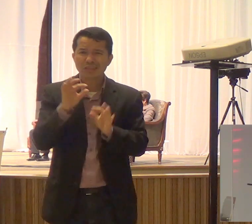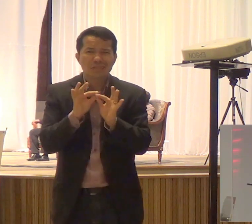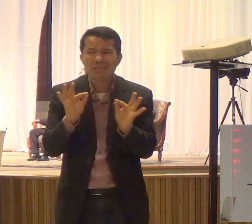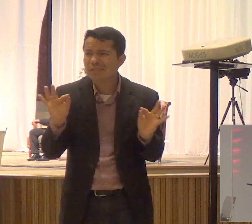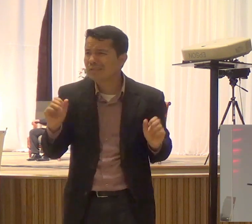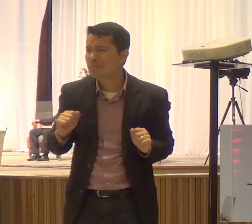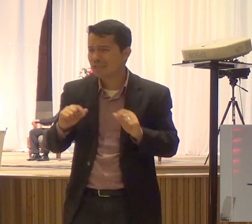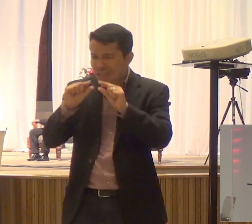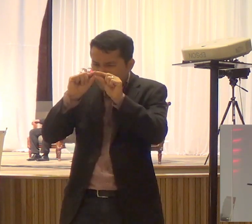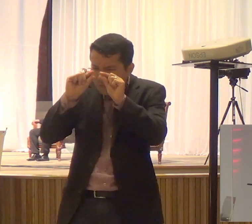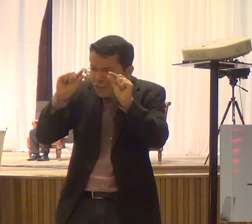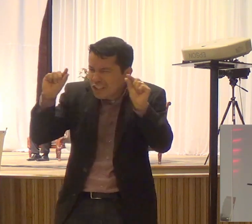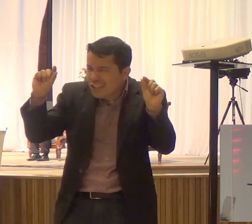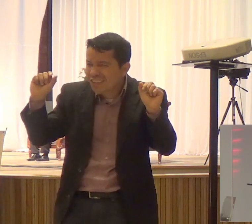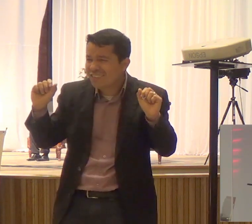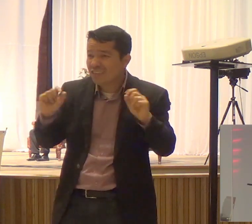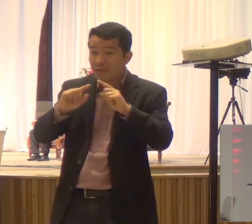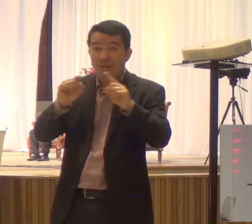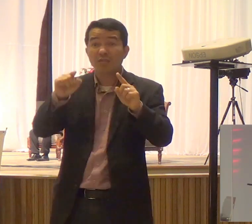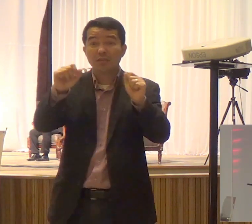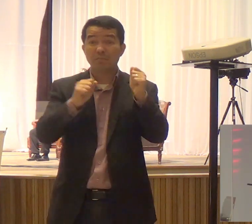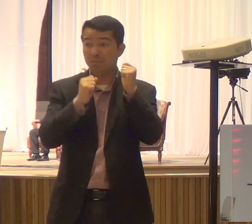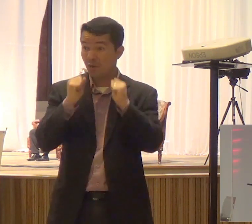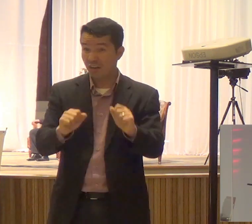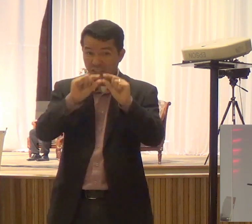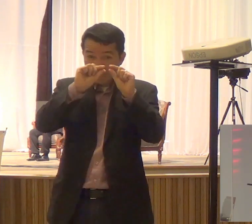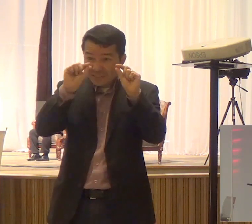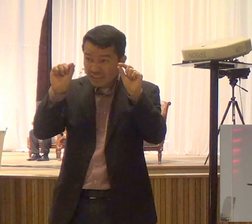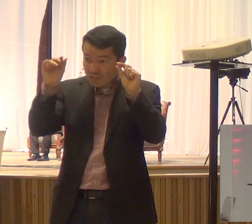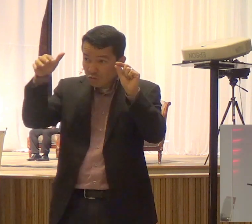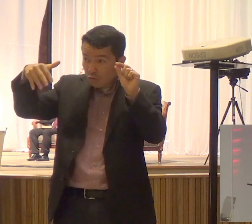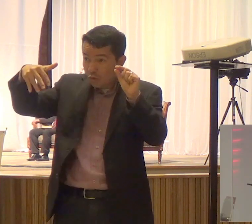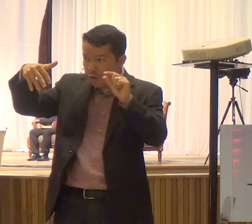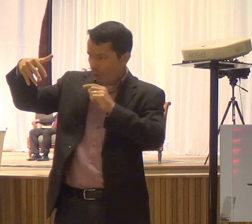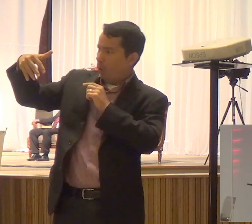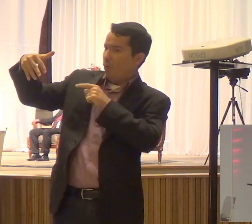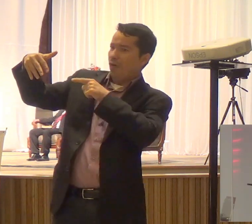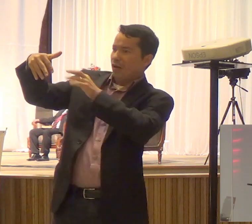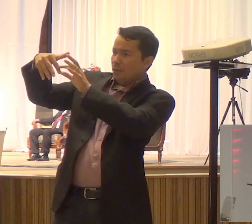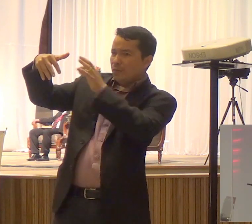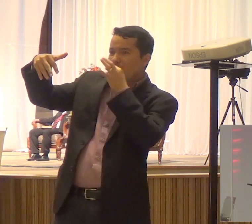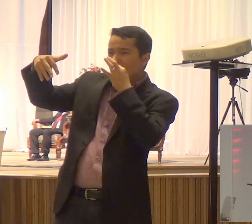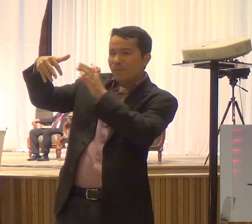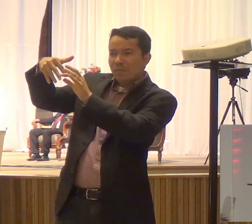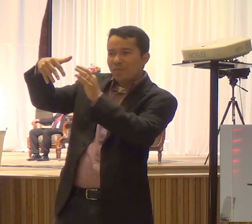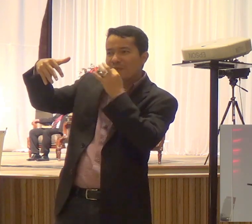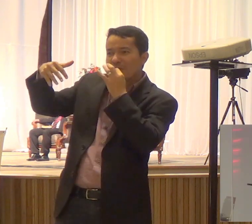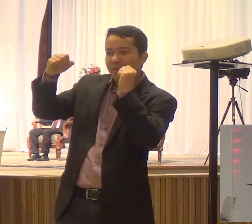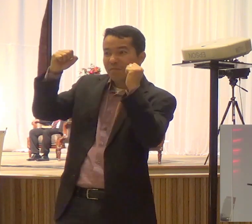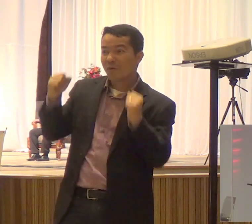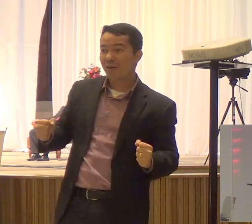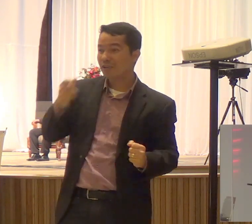vai poder dar fruto, e fruto que permanece, fruto bom, fruto vivo.